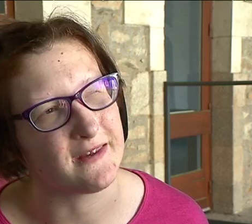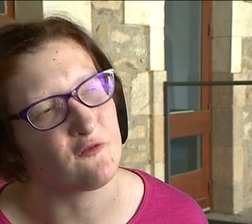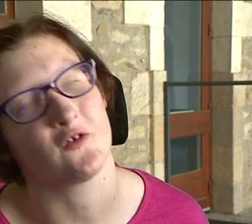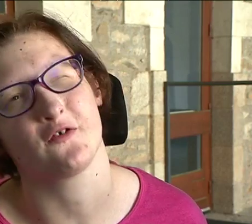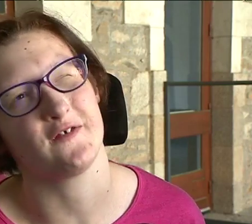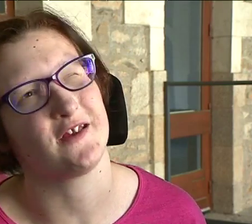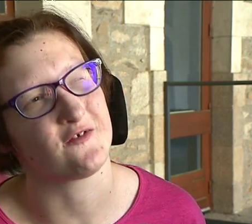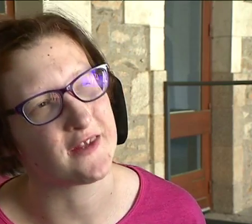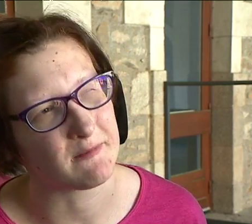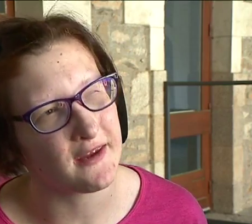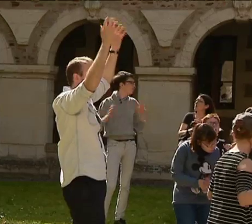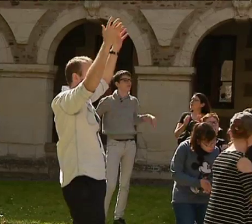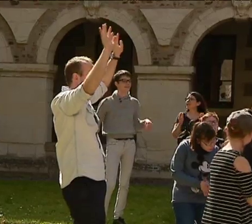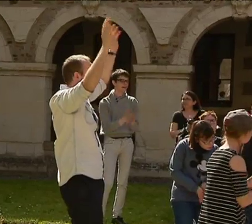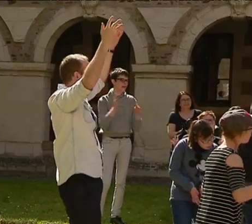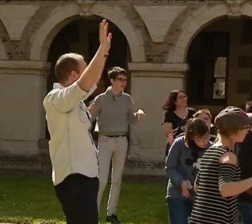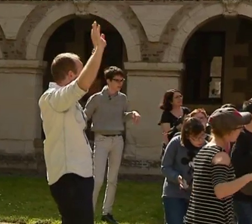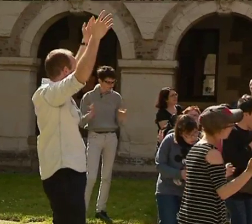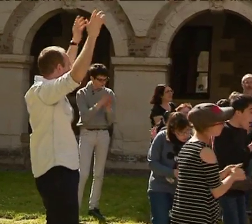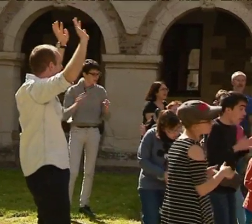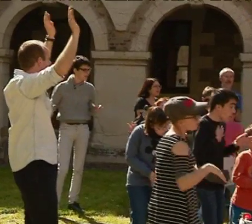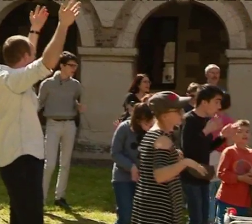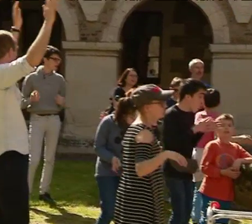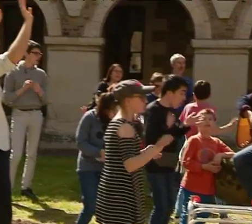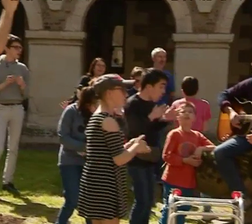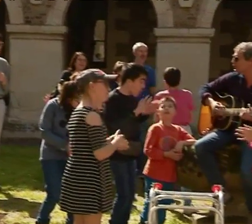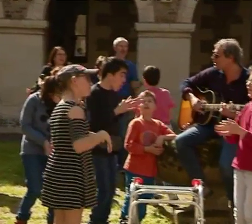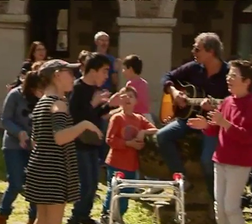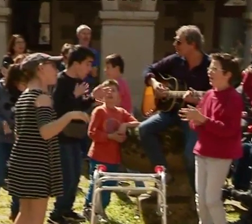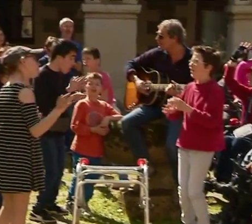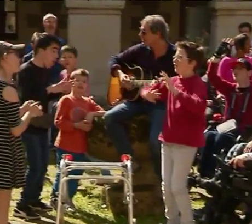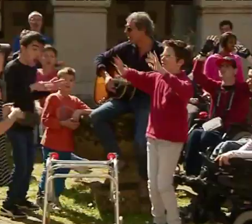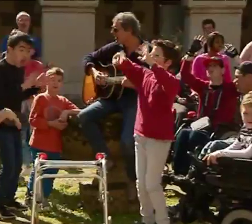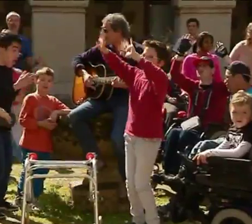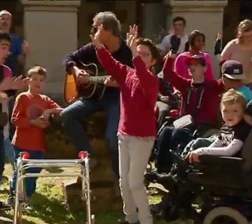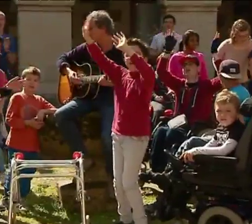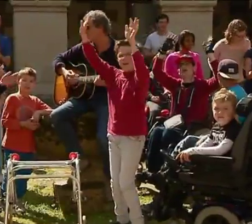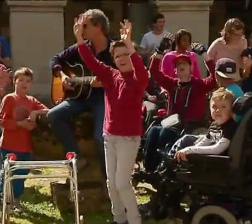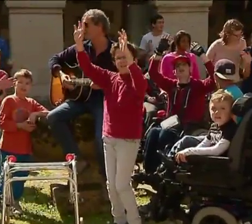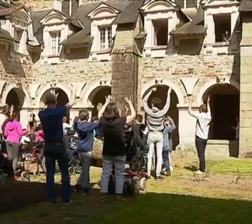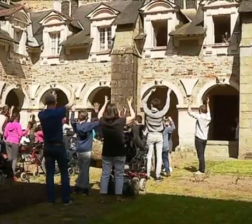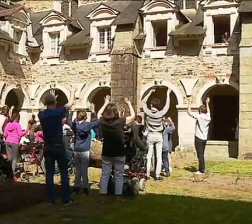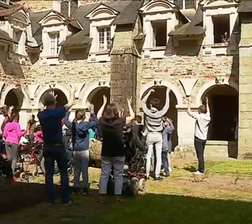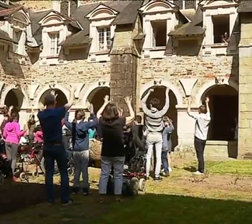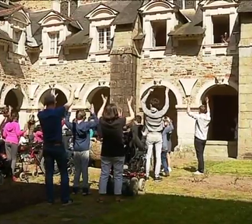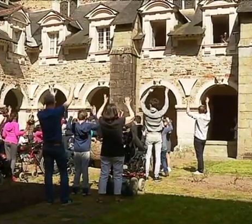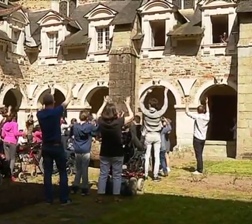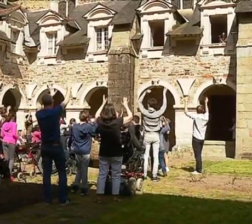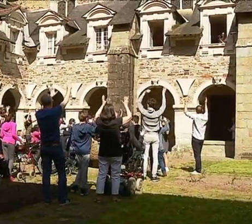découvrent ce que c'est les handicapés. Objectif possible, car le clip sera diffusé sur les réseaux sociaux dès le 1er